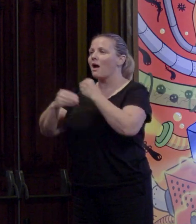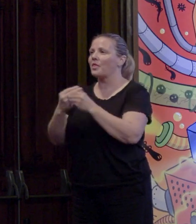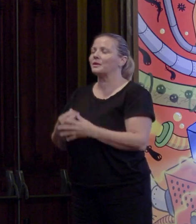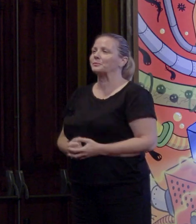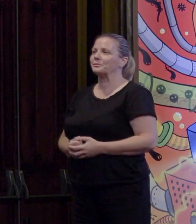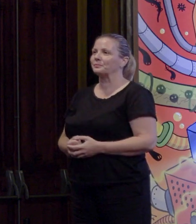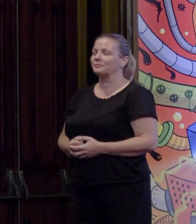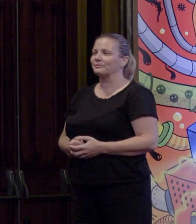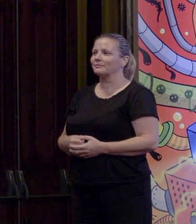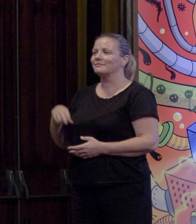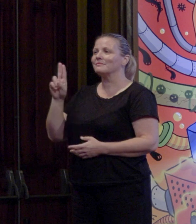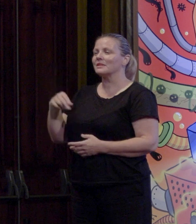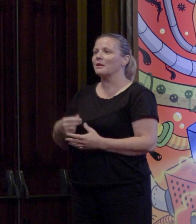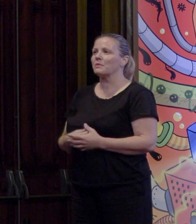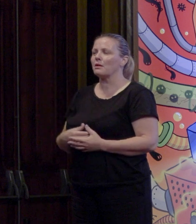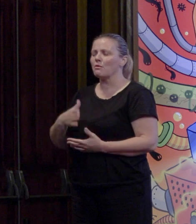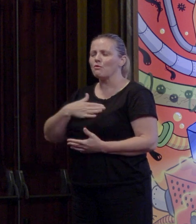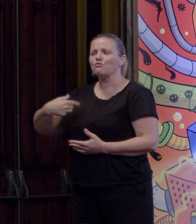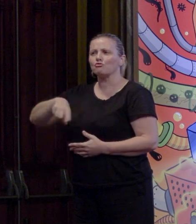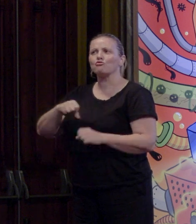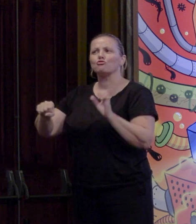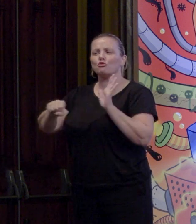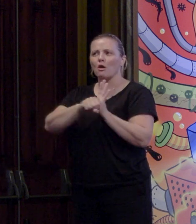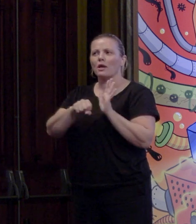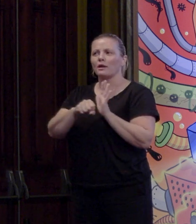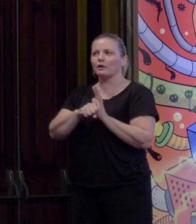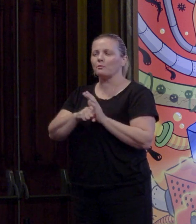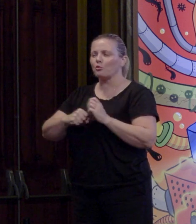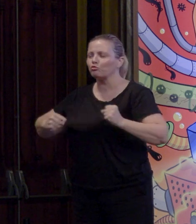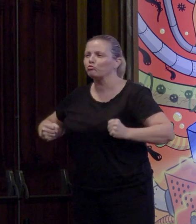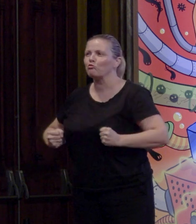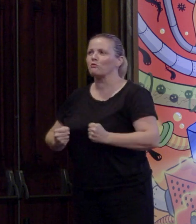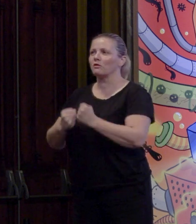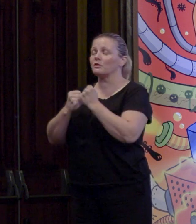Obviamente, creemos en el producto, pero hace falta pasta.